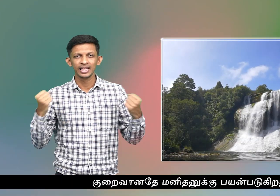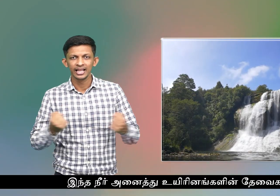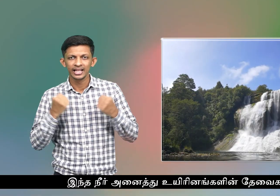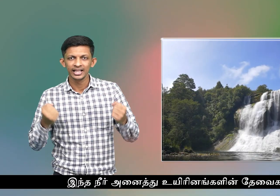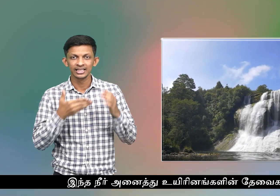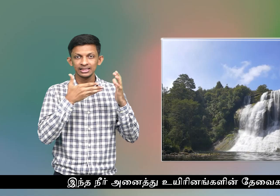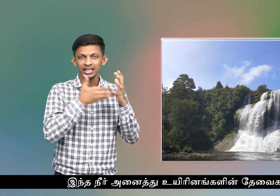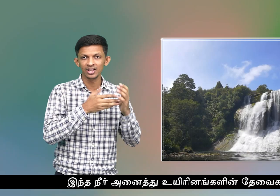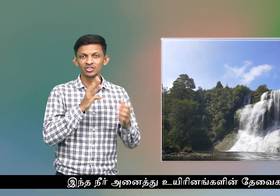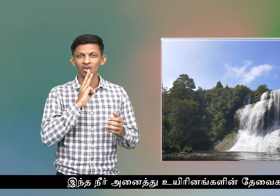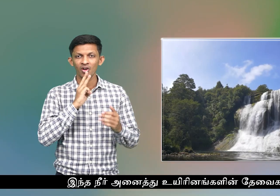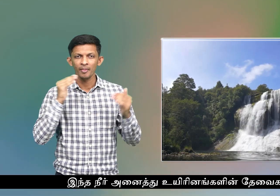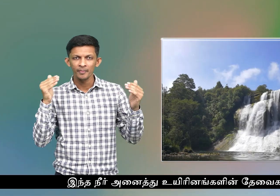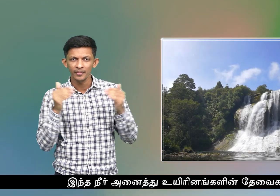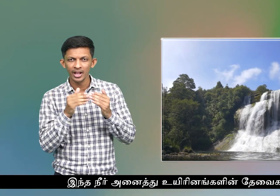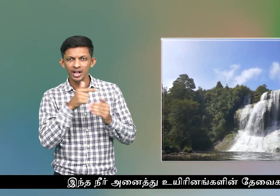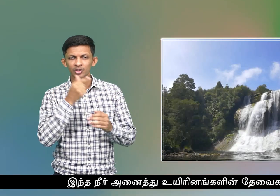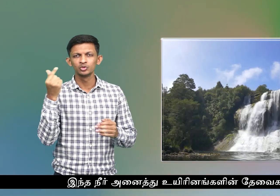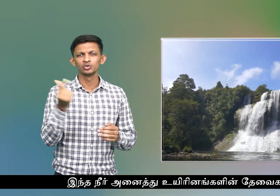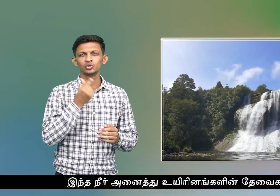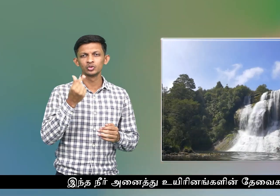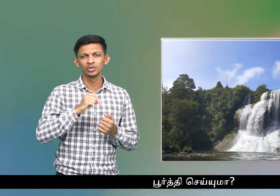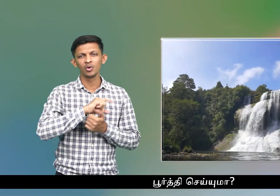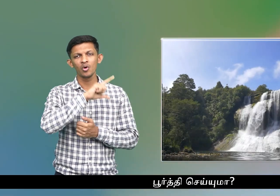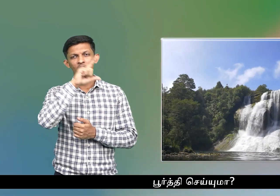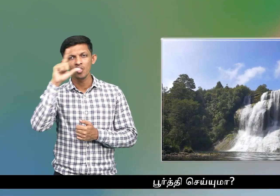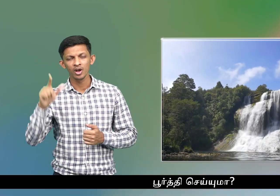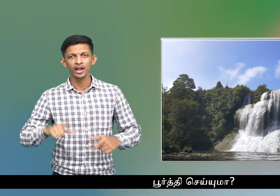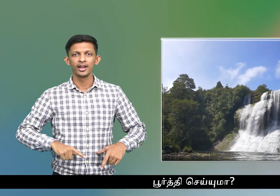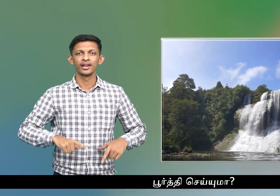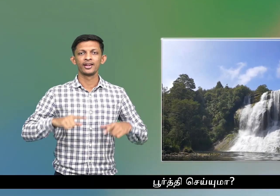இந்த நீர் அனைத்து உயிரினங்களின் தேவைகளையும் பூர்த்தி செய்யுமா?